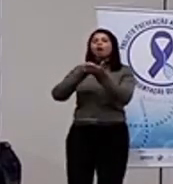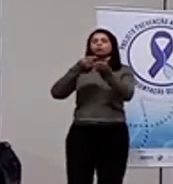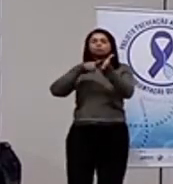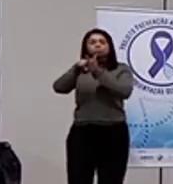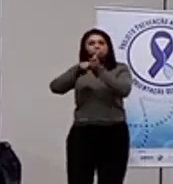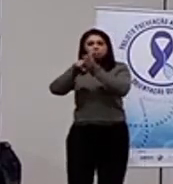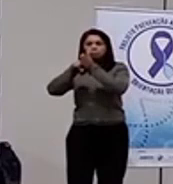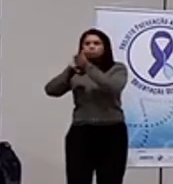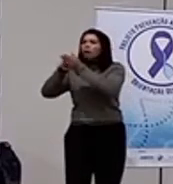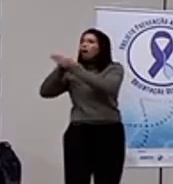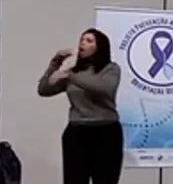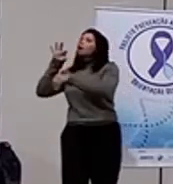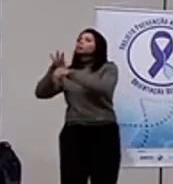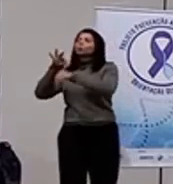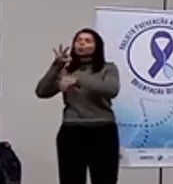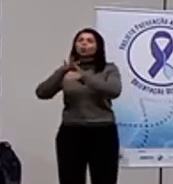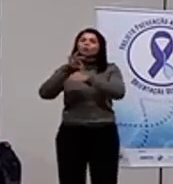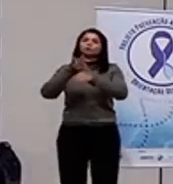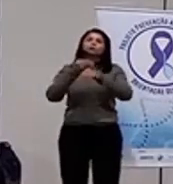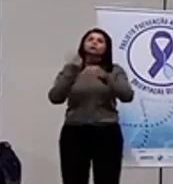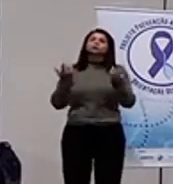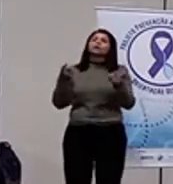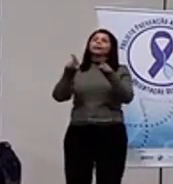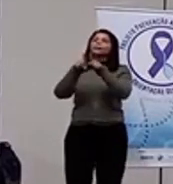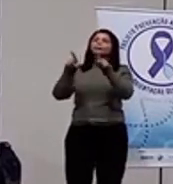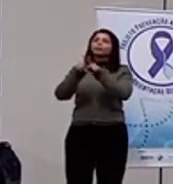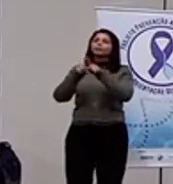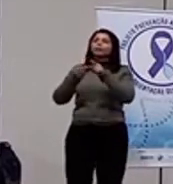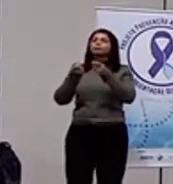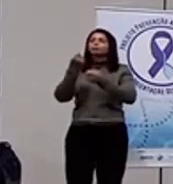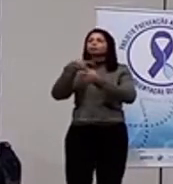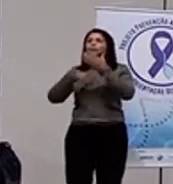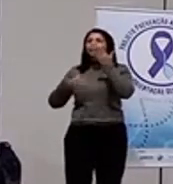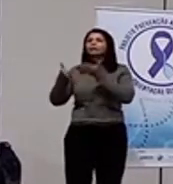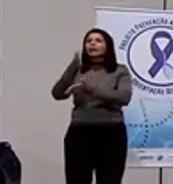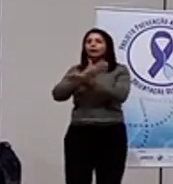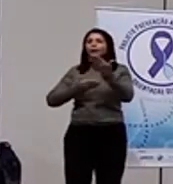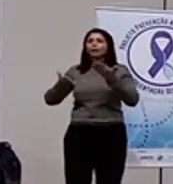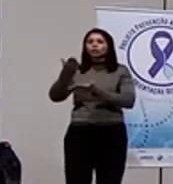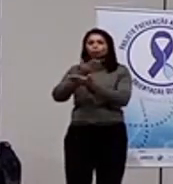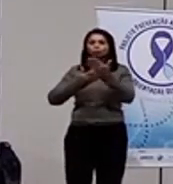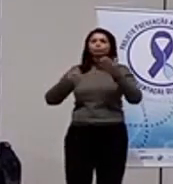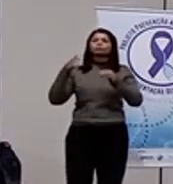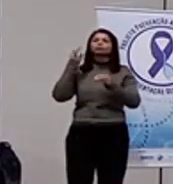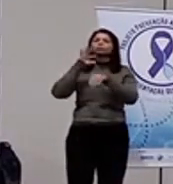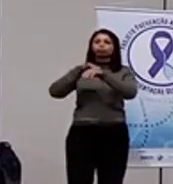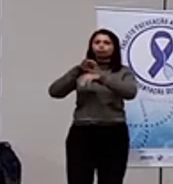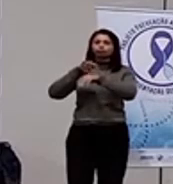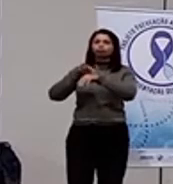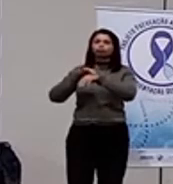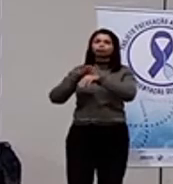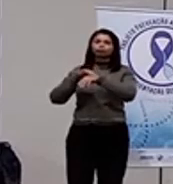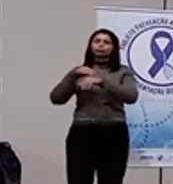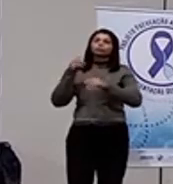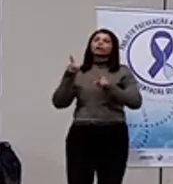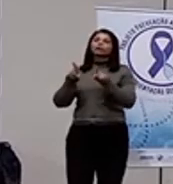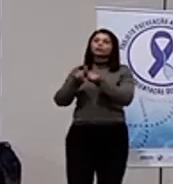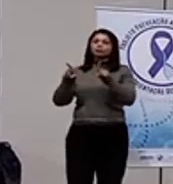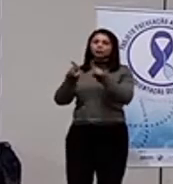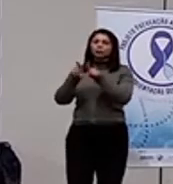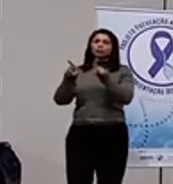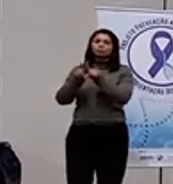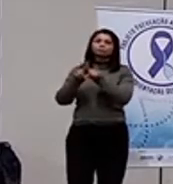procurar tratamentos para elas. E um significante, ou seja, algo